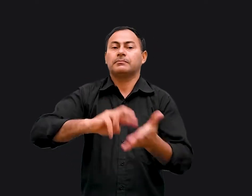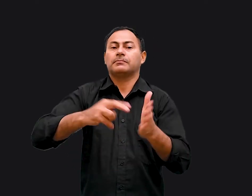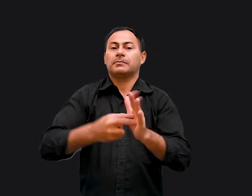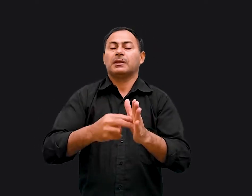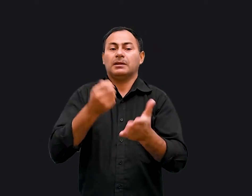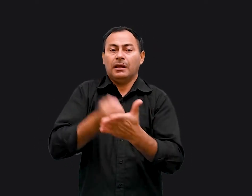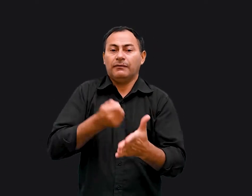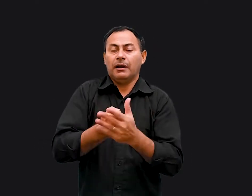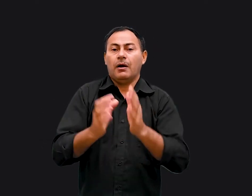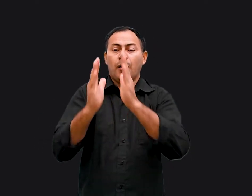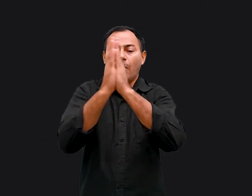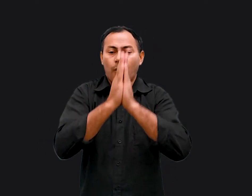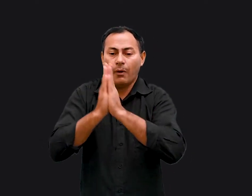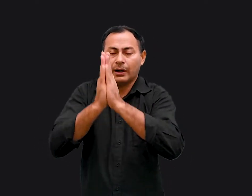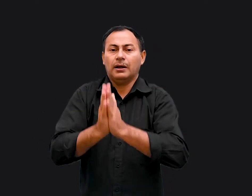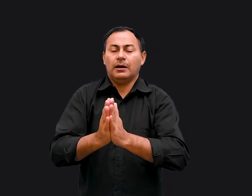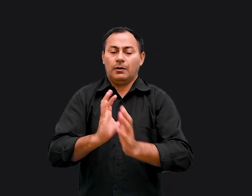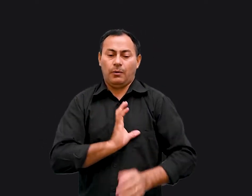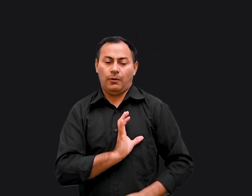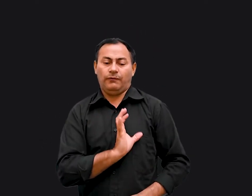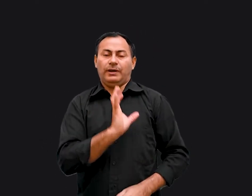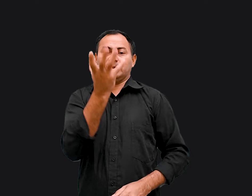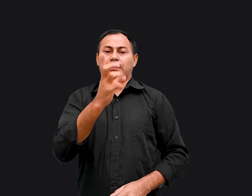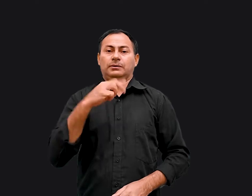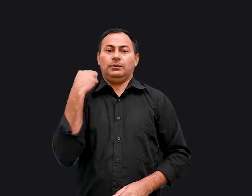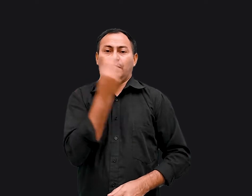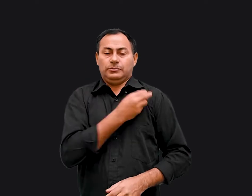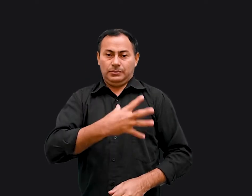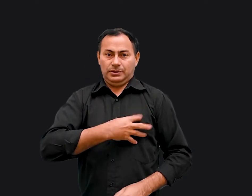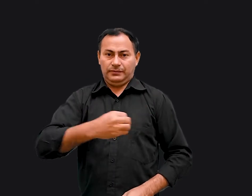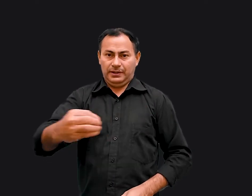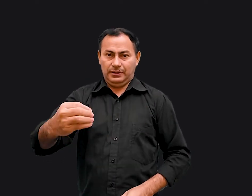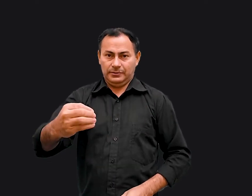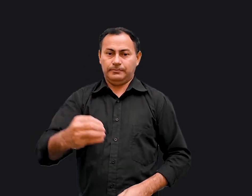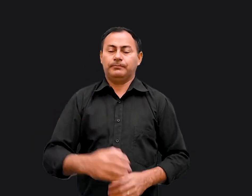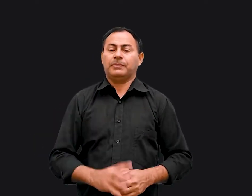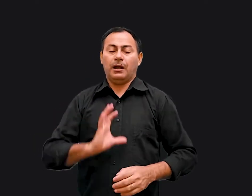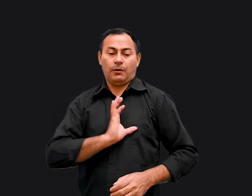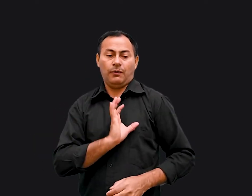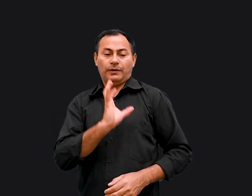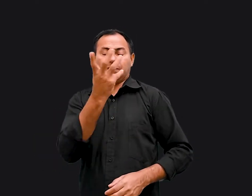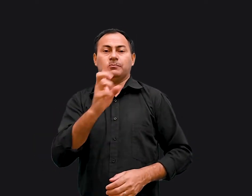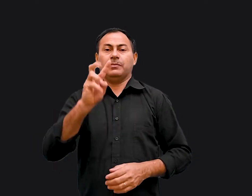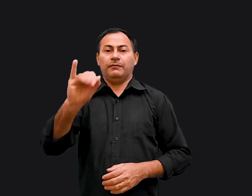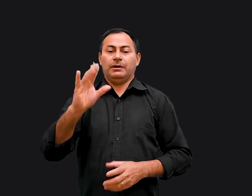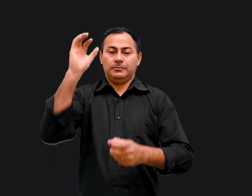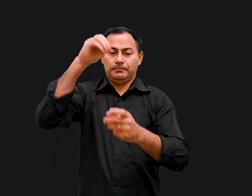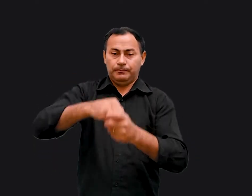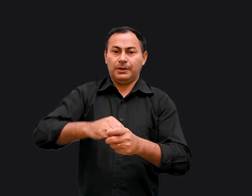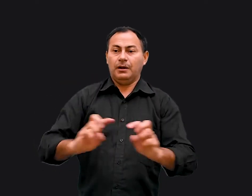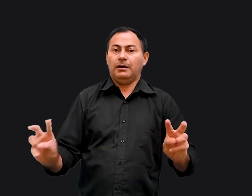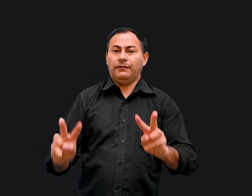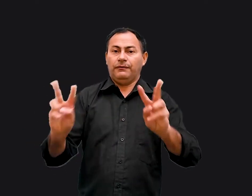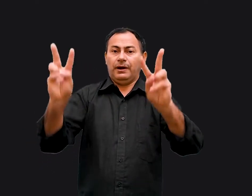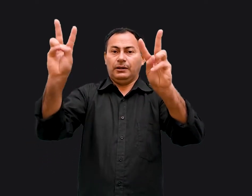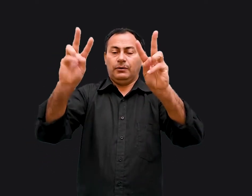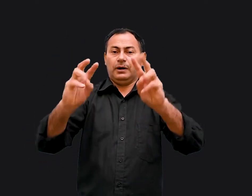que devemos orar pela conversão de nossos filhos. É a conversão que vai colocar os valores espirituais